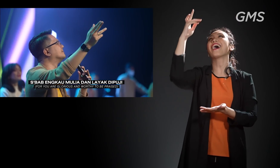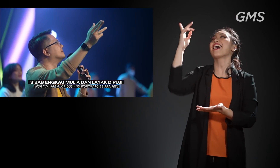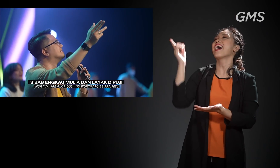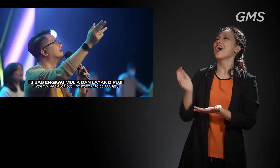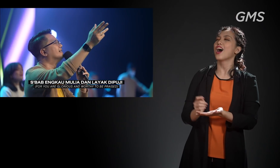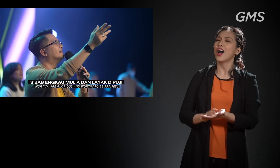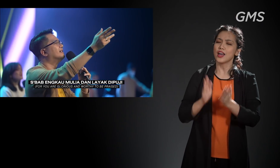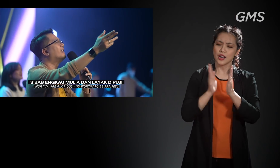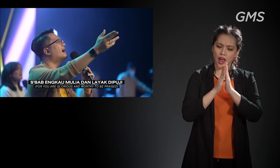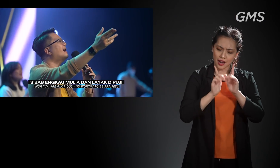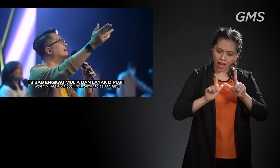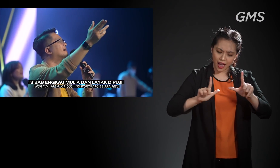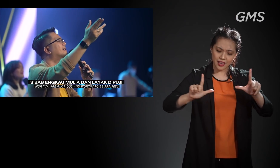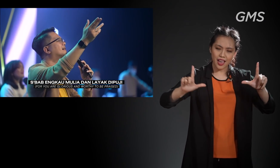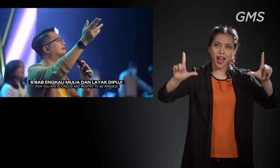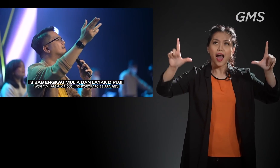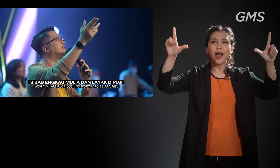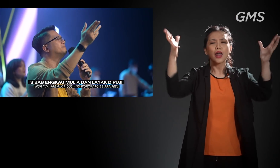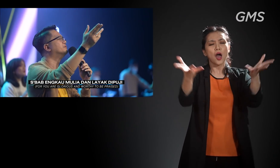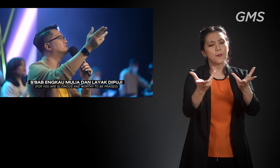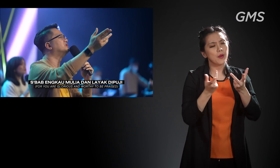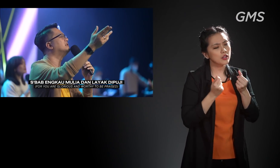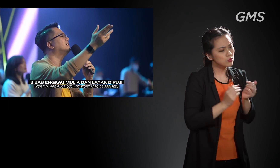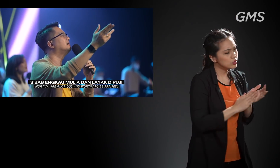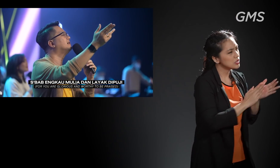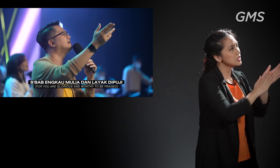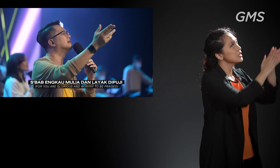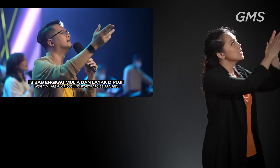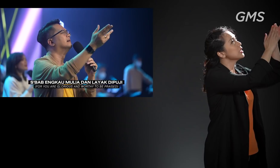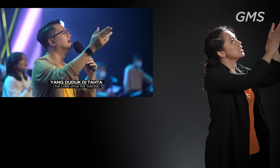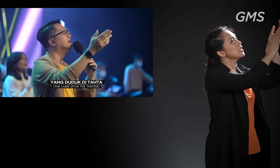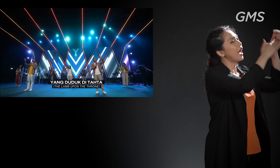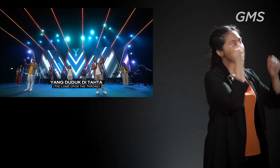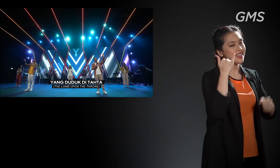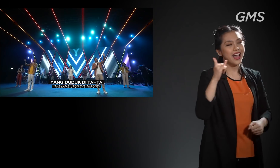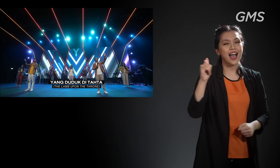mulia dan layak dipuji,